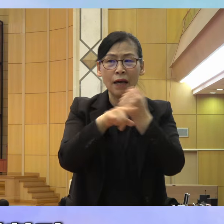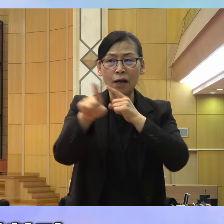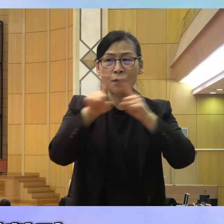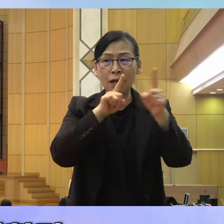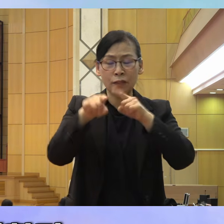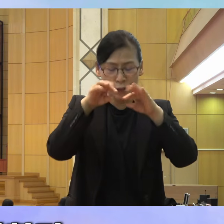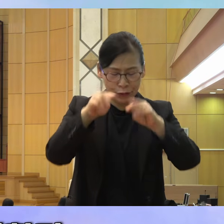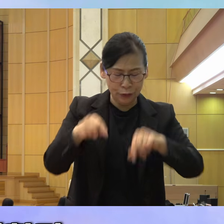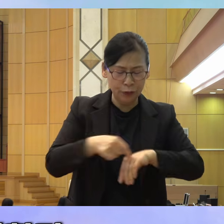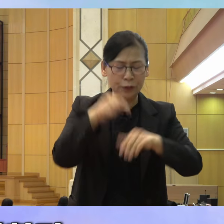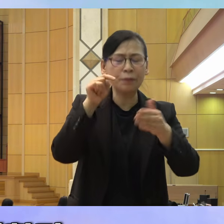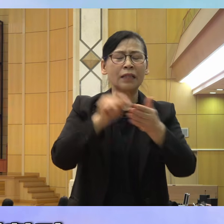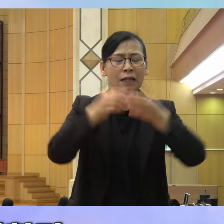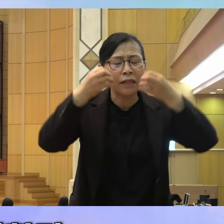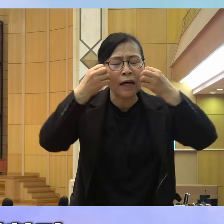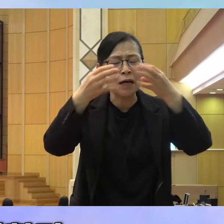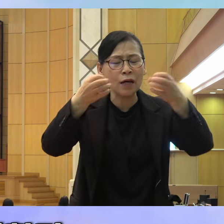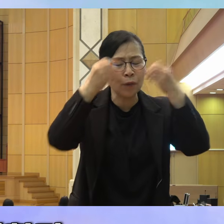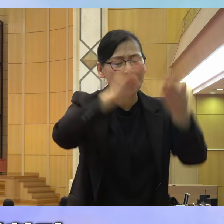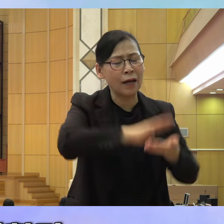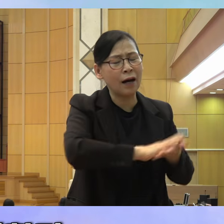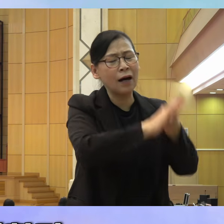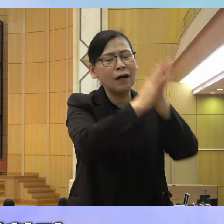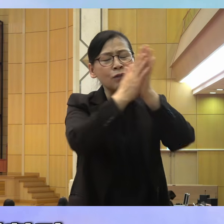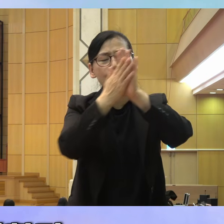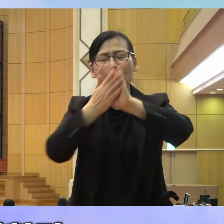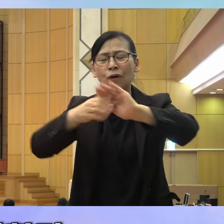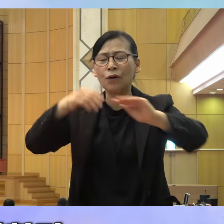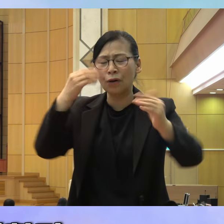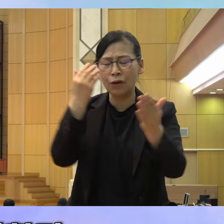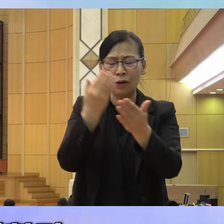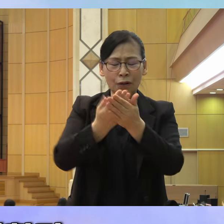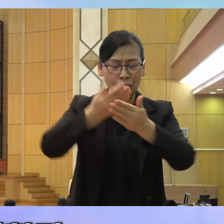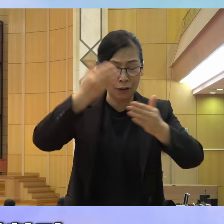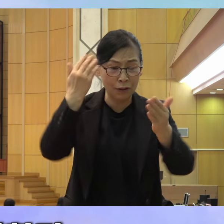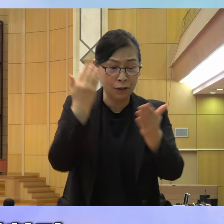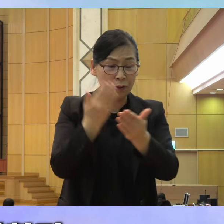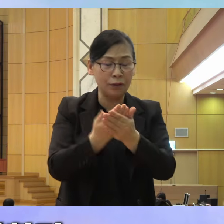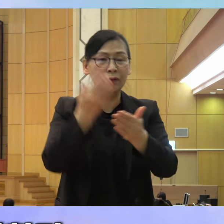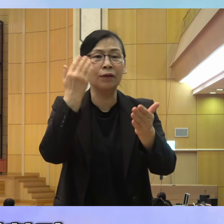진리의 말씀 이 땅 새롭게 하소서.